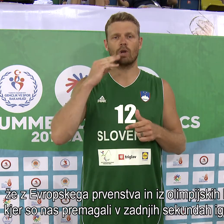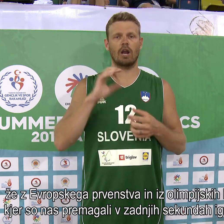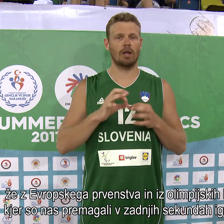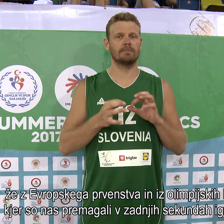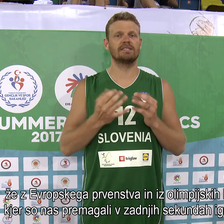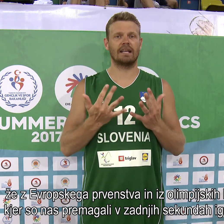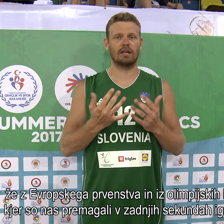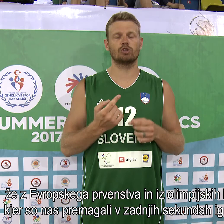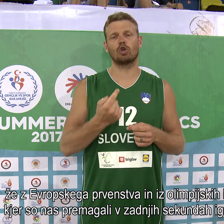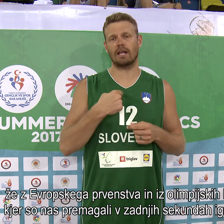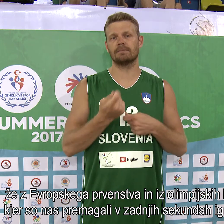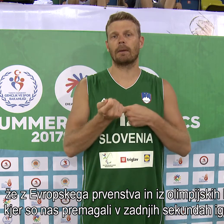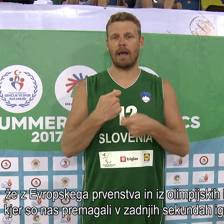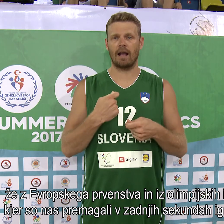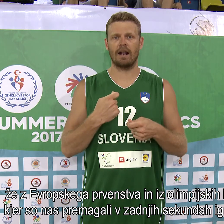iz Evropskega prvenstva in Olimpijskih iger, kjer so nas